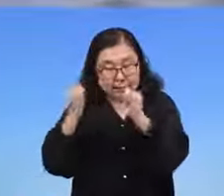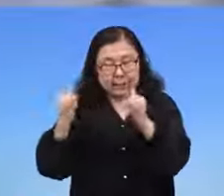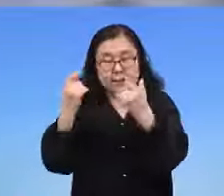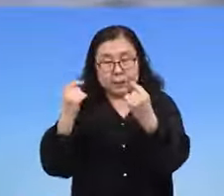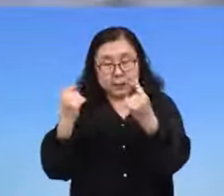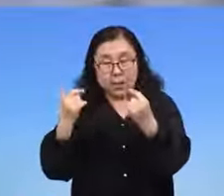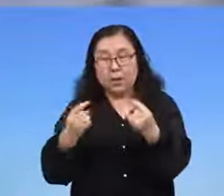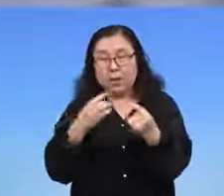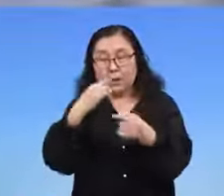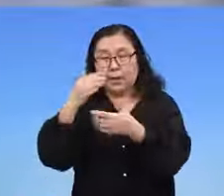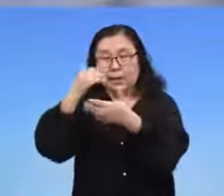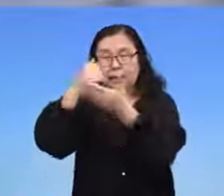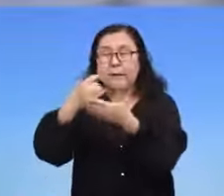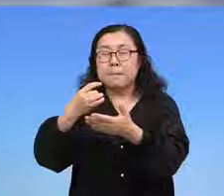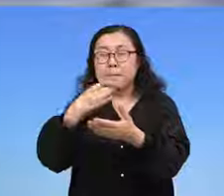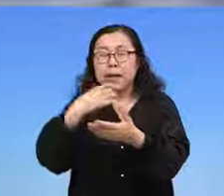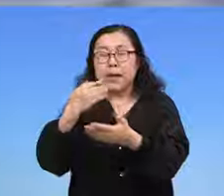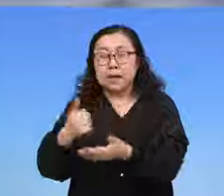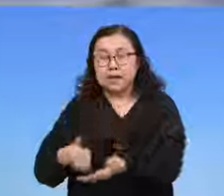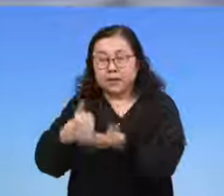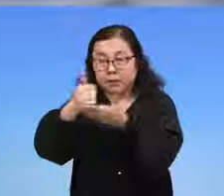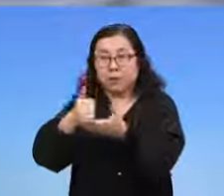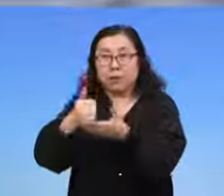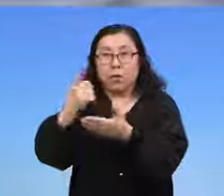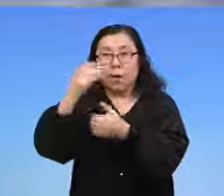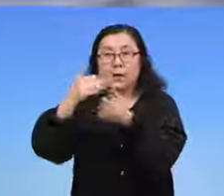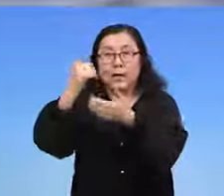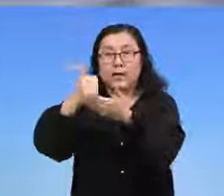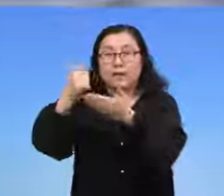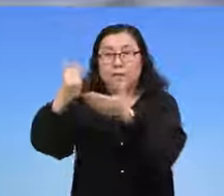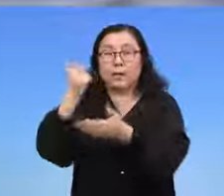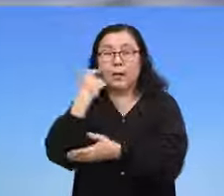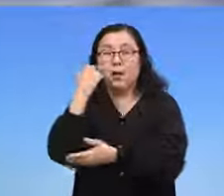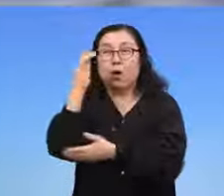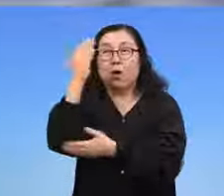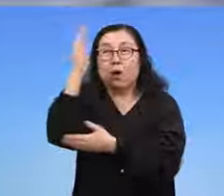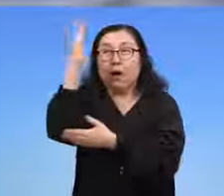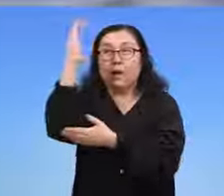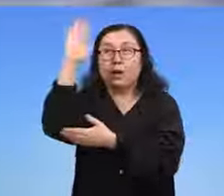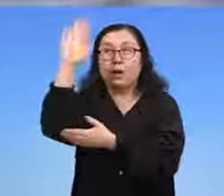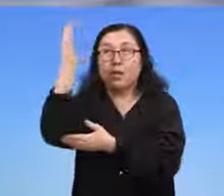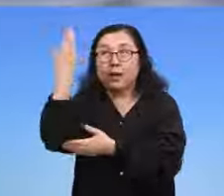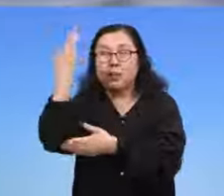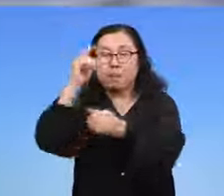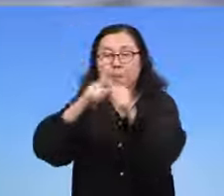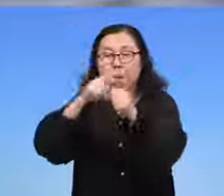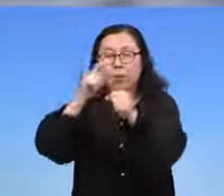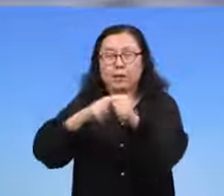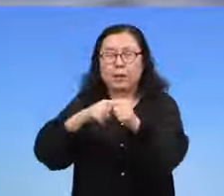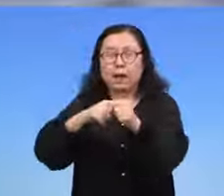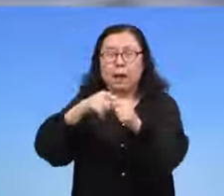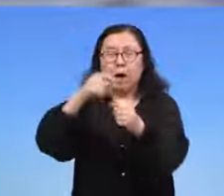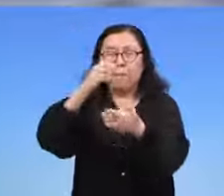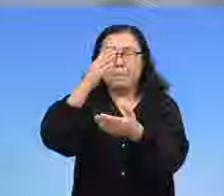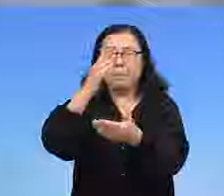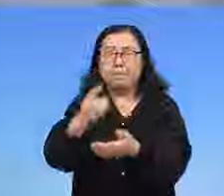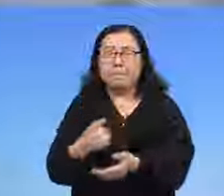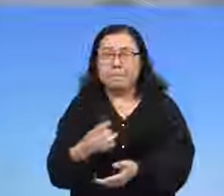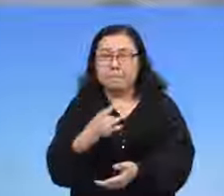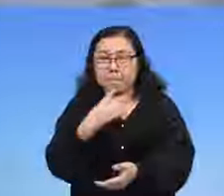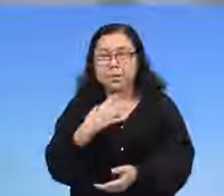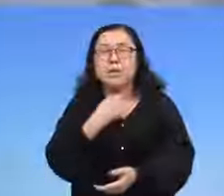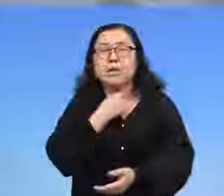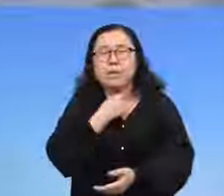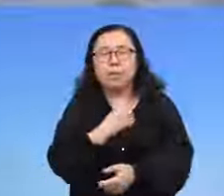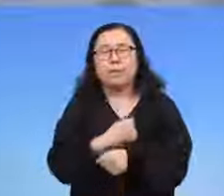오직 여호와만을 섬기고 오직 여호와께 영광이 되는 이 목표 말고는, 이 목적 말고는 아무런